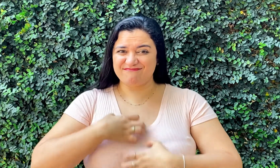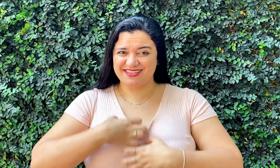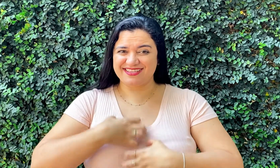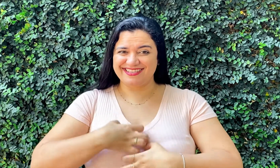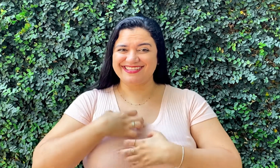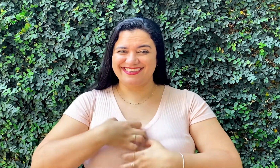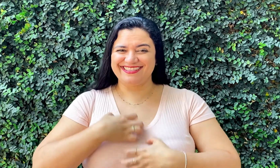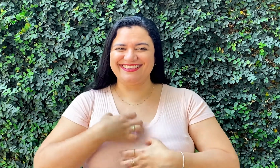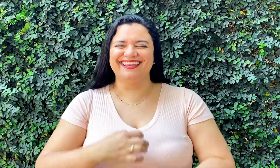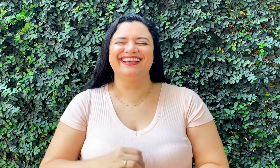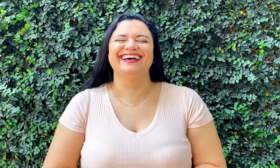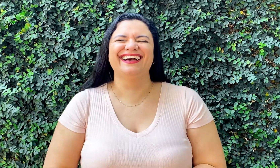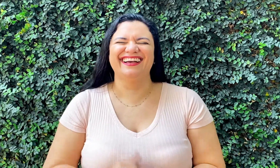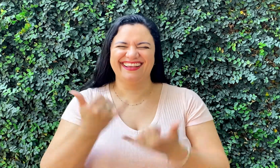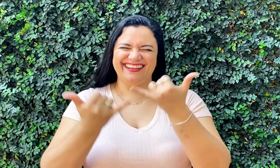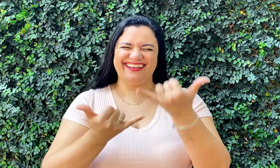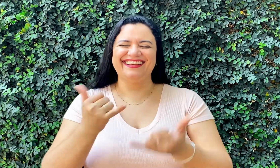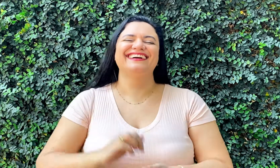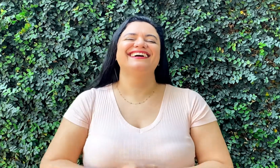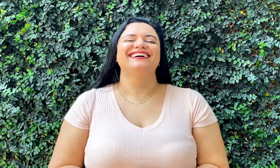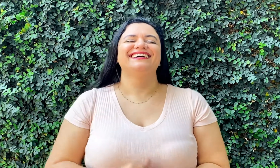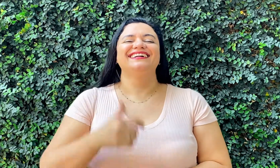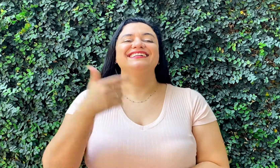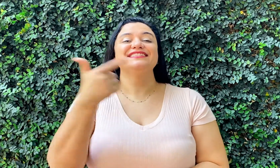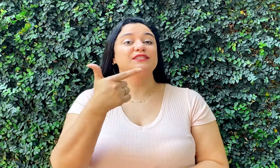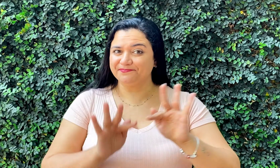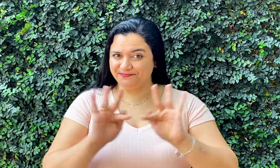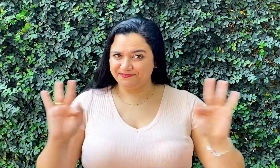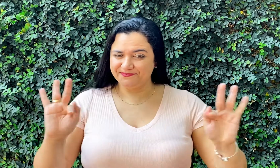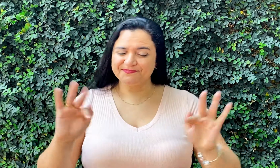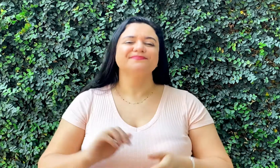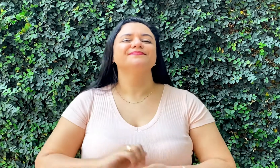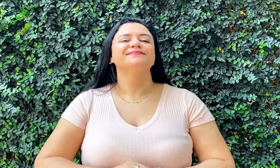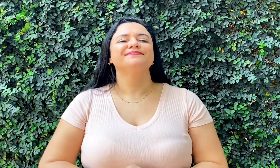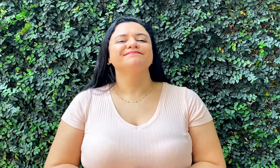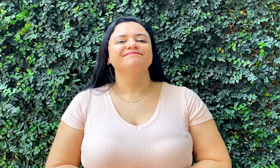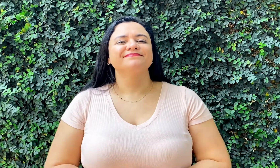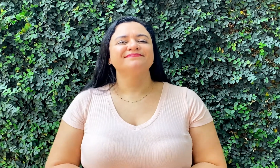Vamos ver alguns exemplos dos verbos simples.